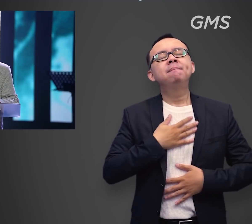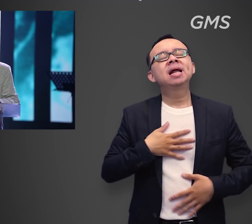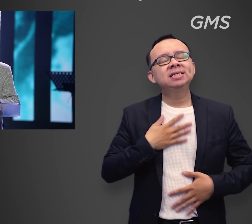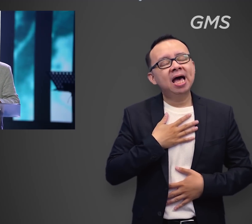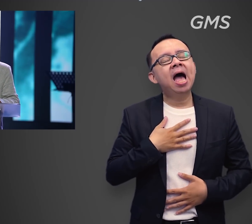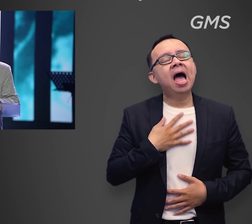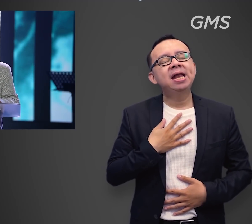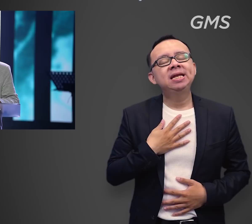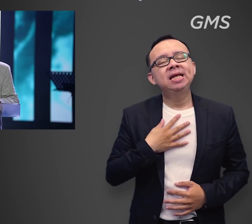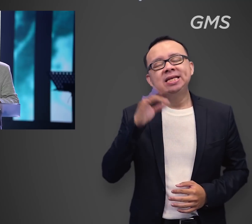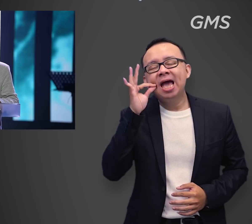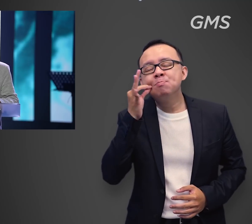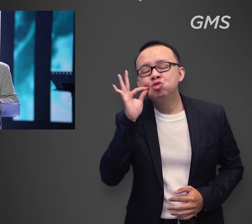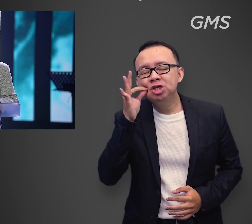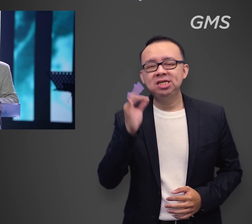terampuni.